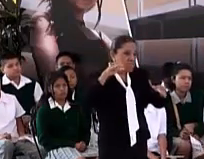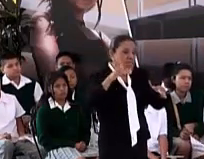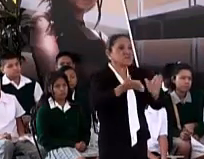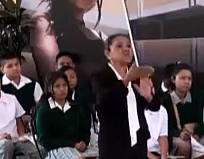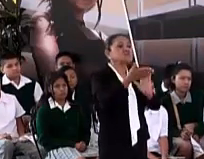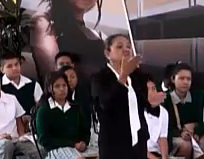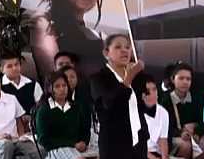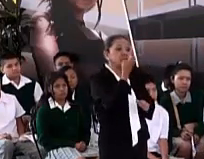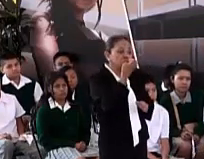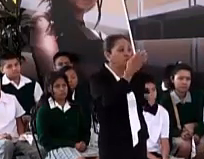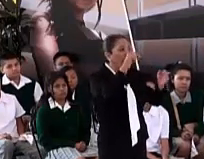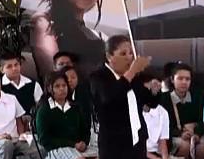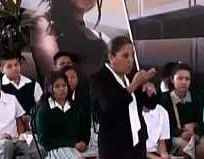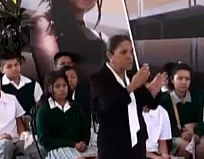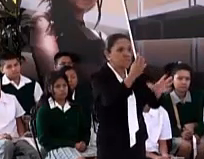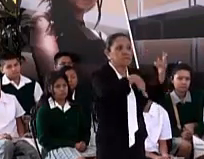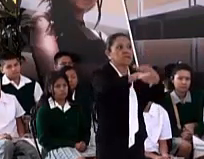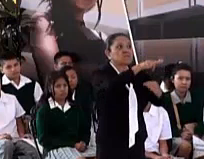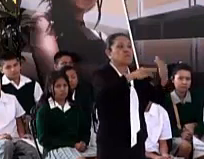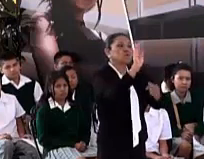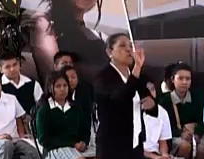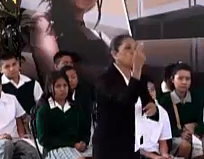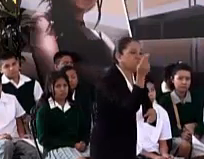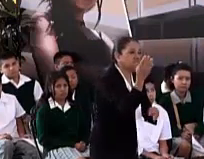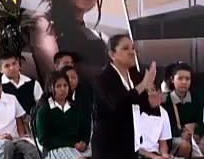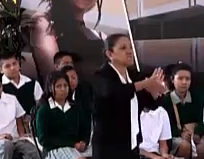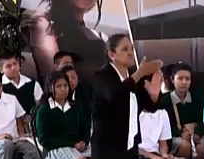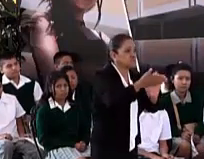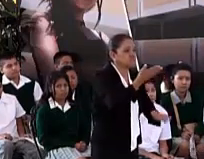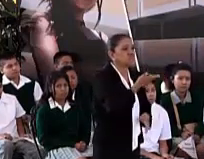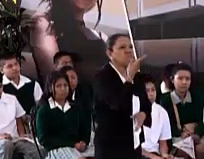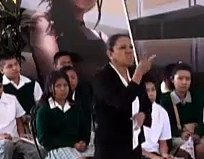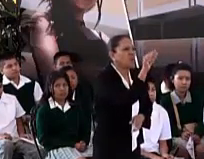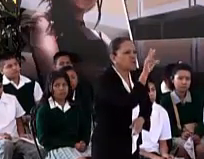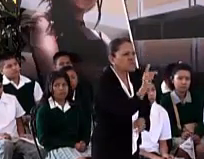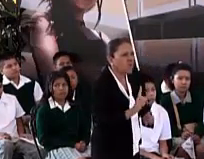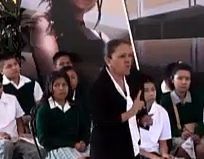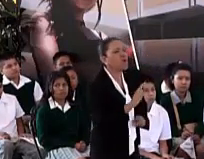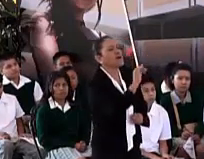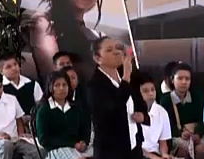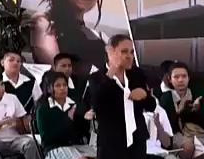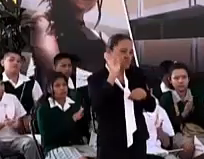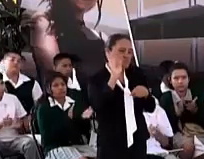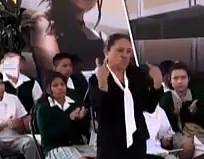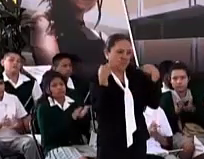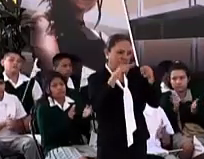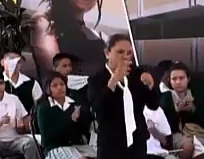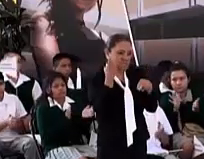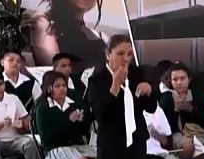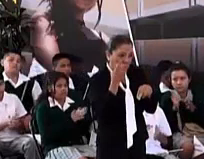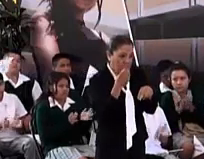públicas de Morelos. A todas. Y quien diga que no, miente. Ahí están los hechos. Y